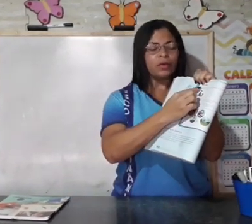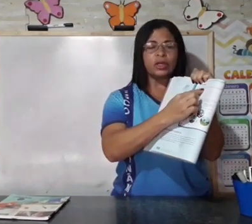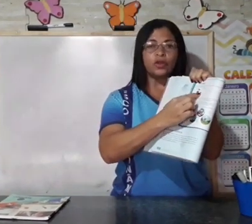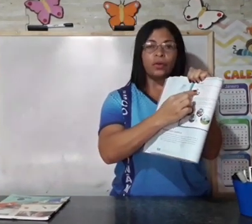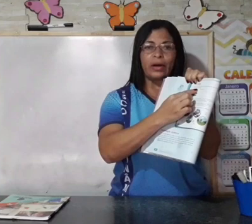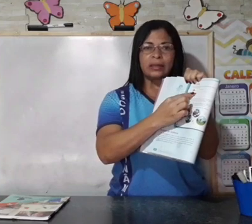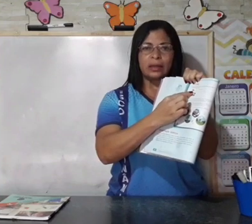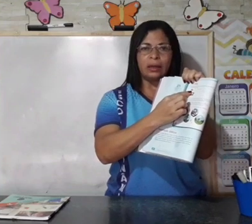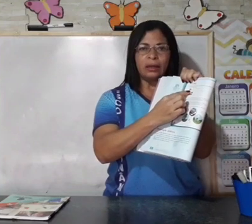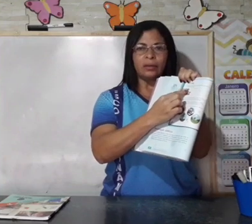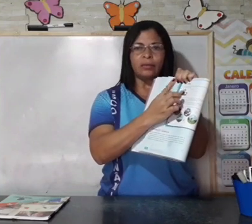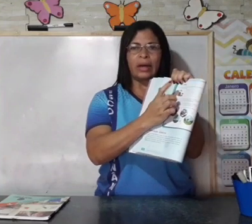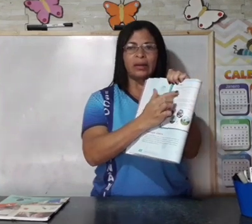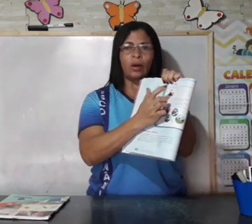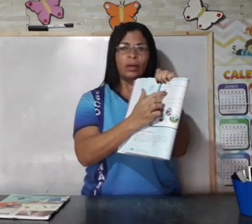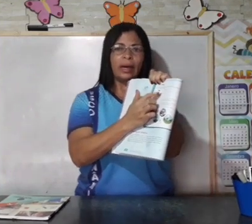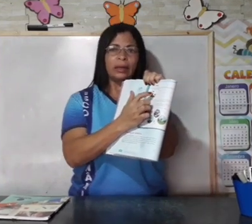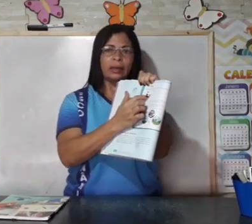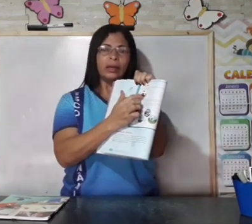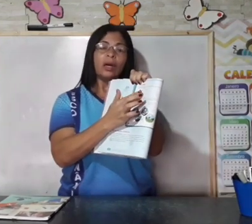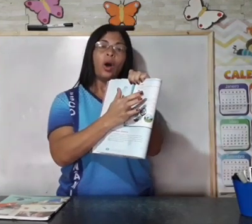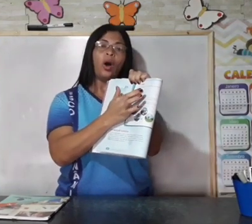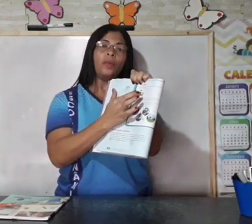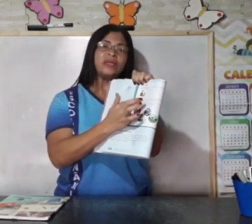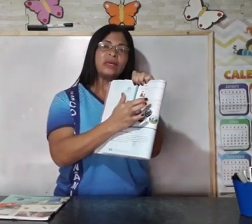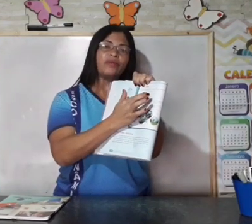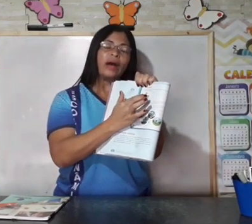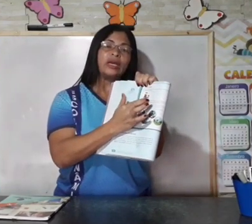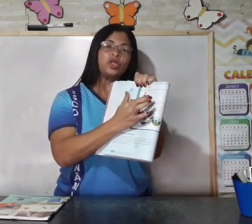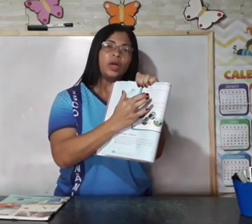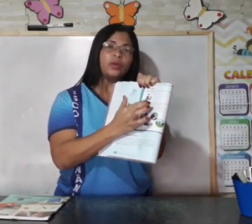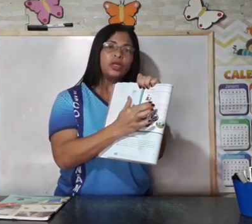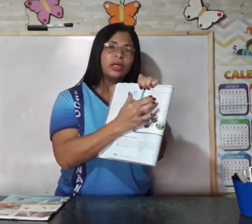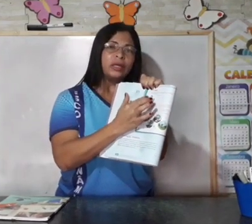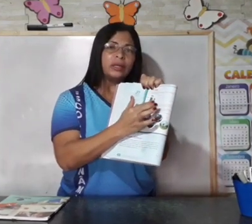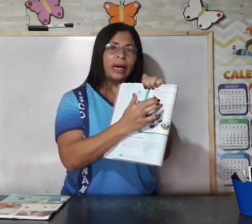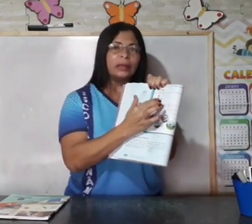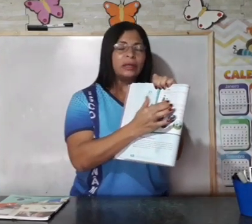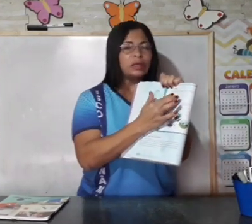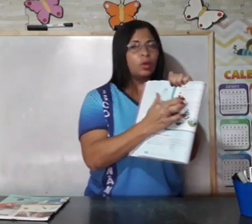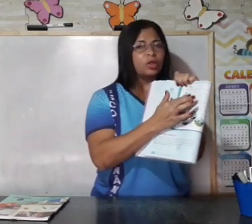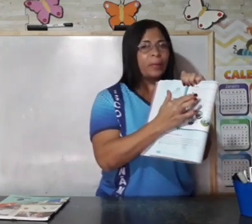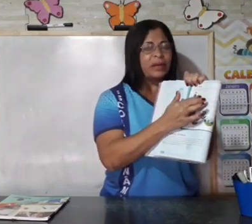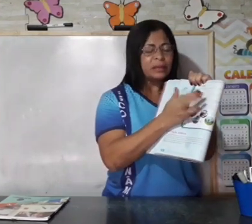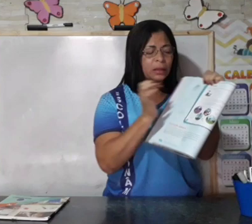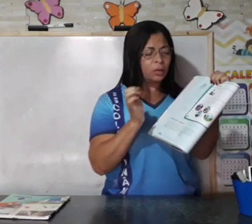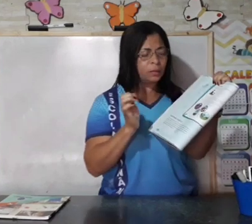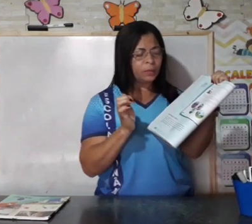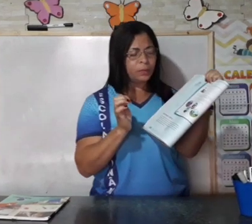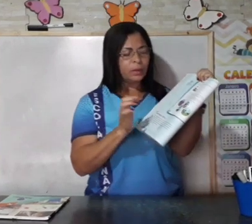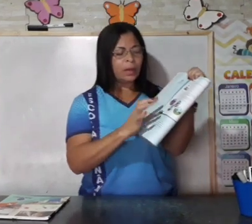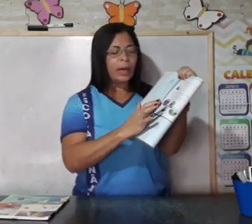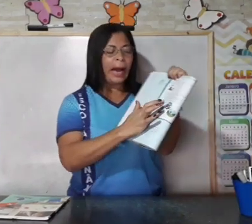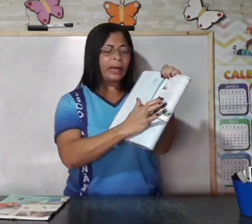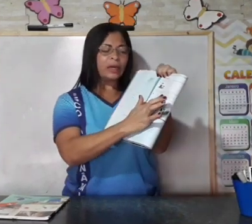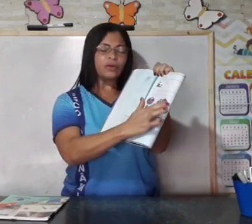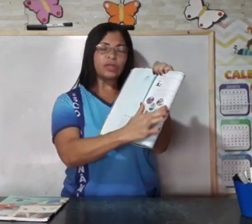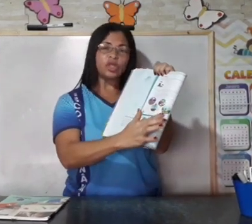vocês vão fazer, vai olhar aqui, observar que tipo de dignidade esse homem está passando. Aqui vocês também